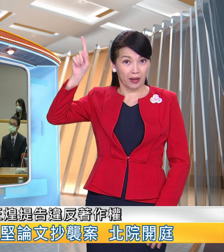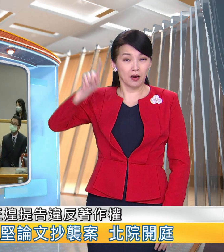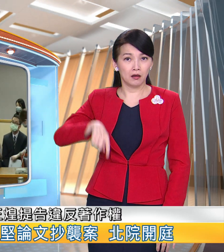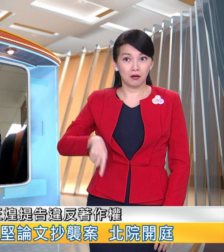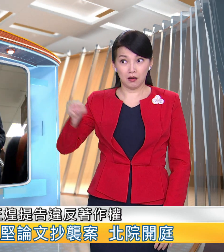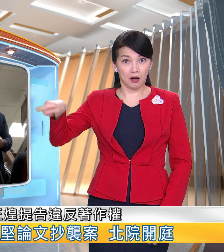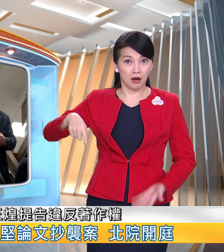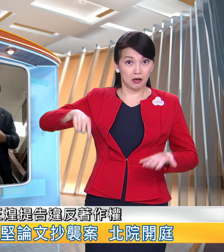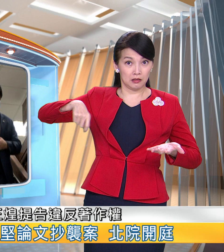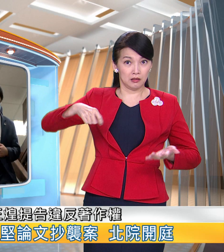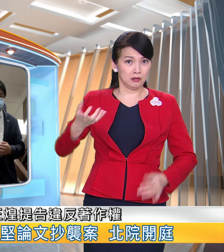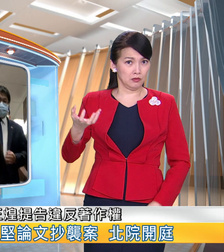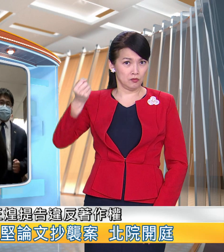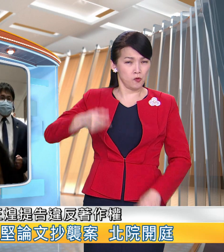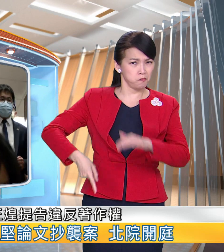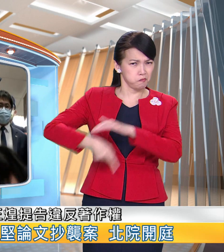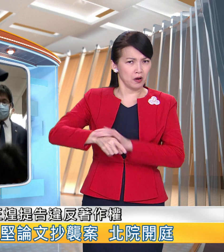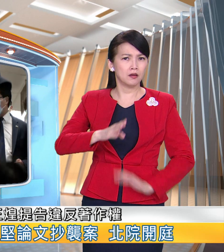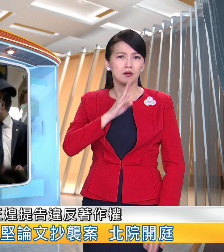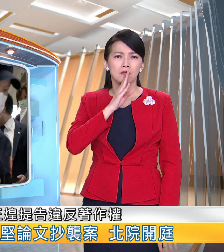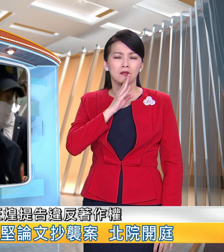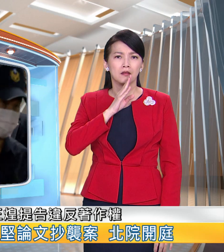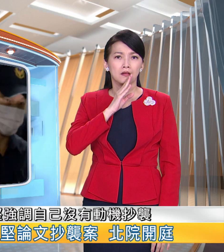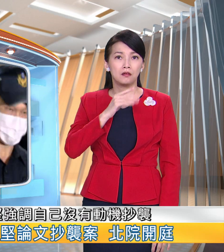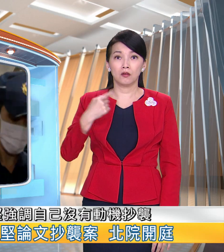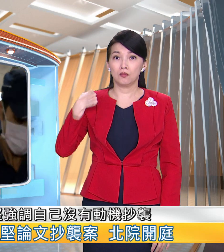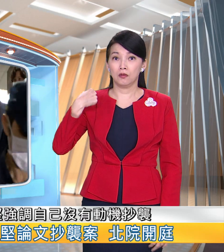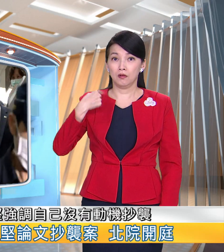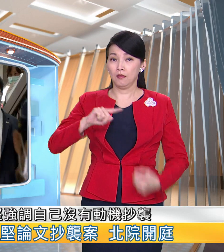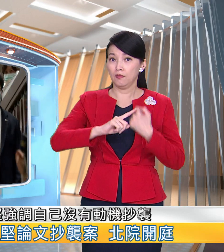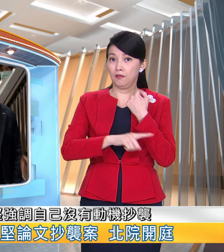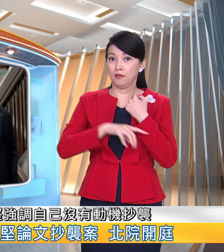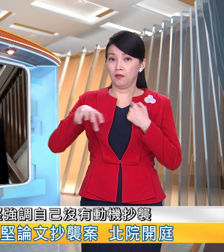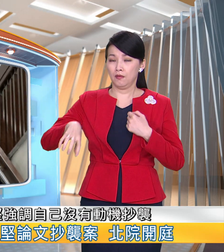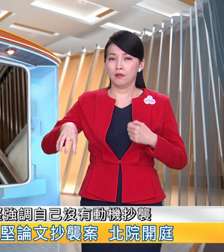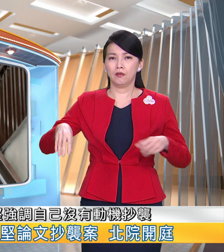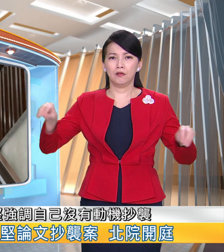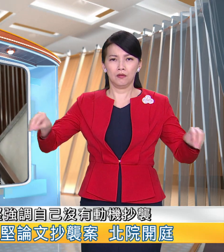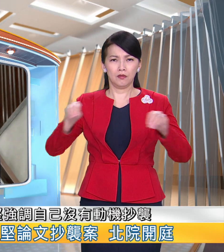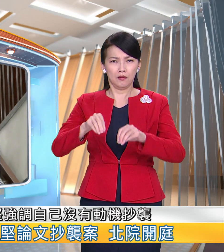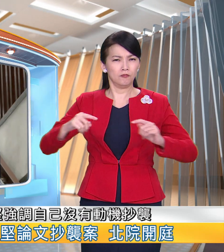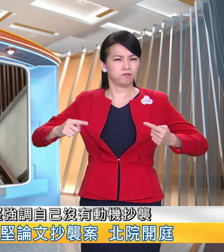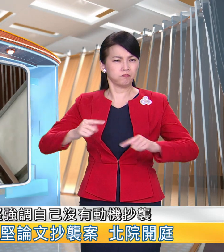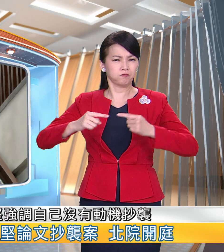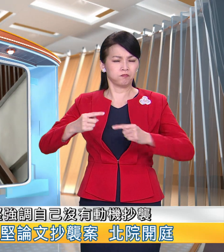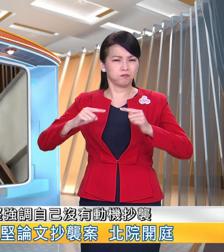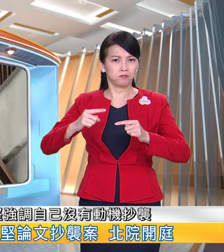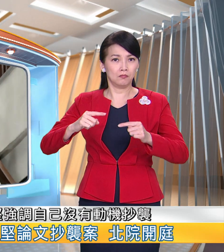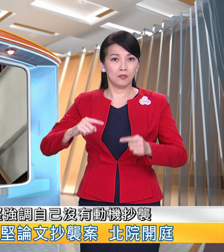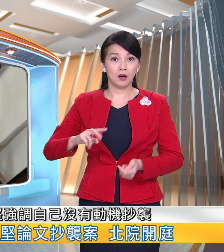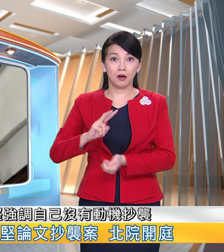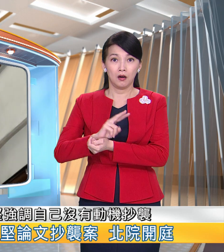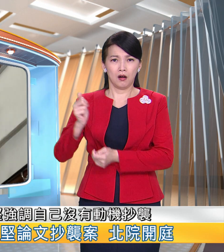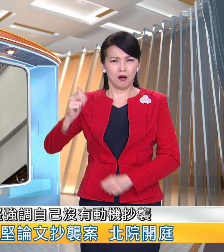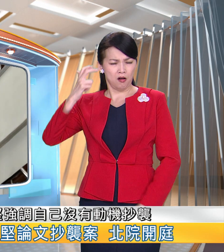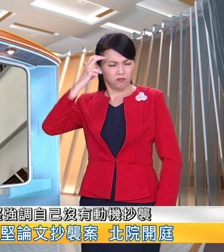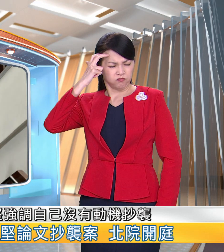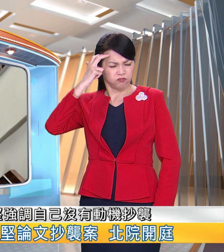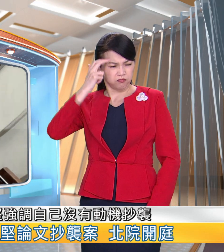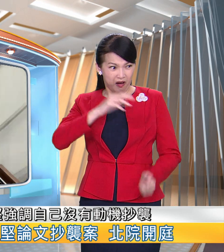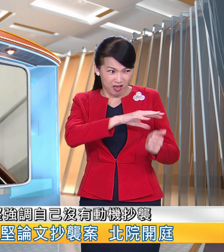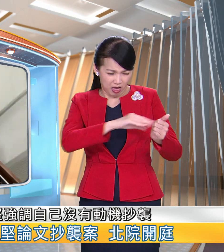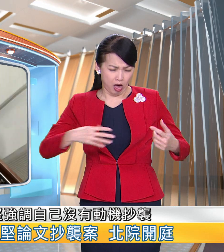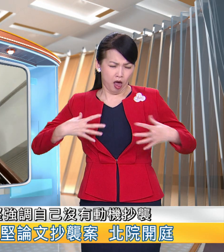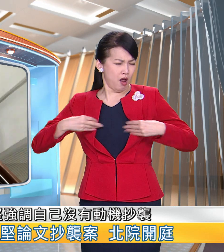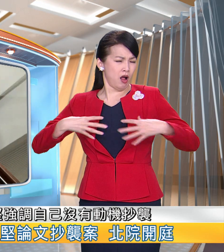告违反著作权，昨天开庭。林智坚强调自己没有动机